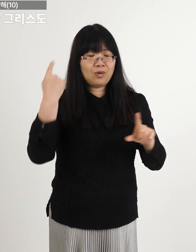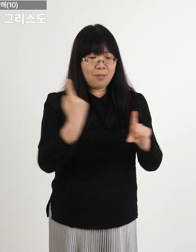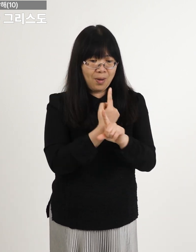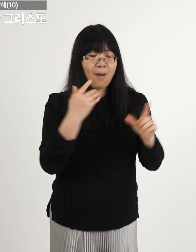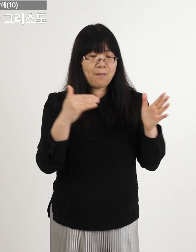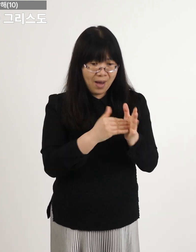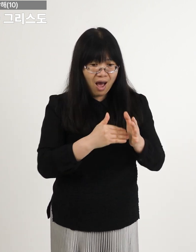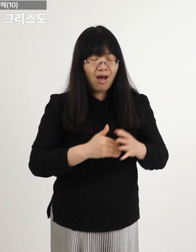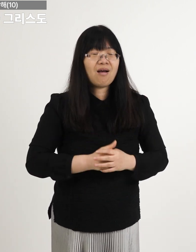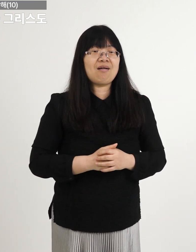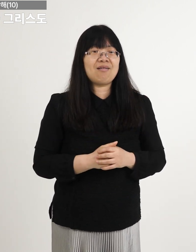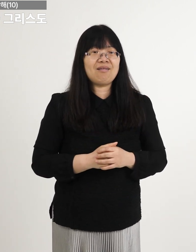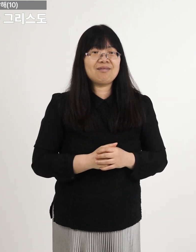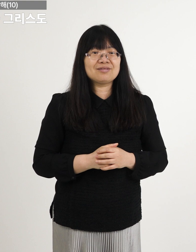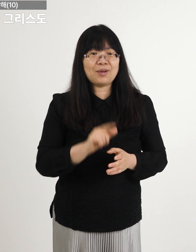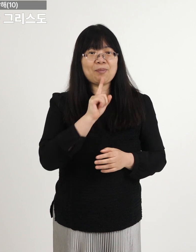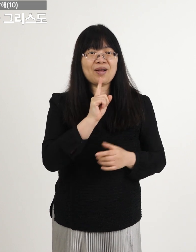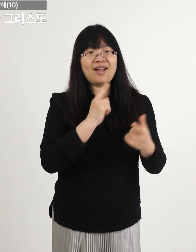바꾸게 되었다 그 뜻이에요.